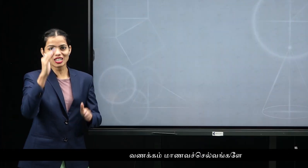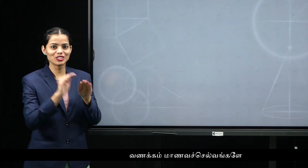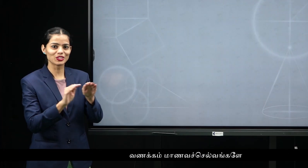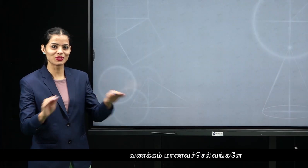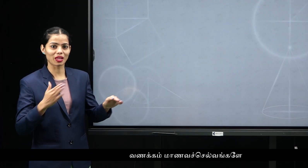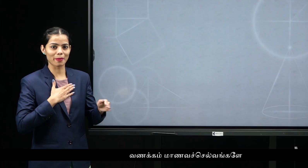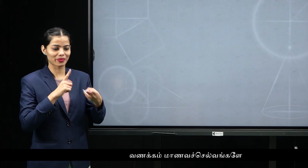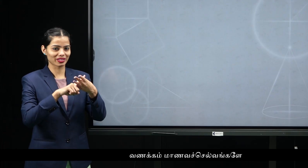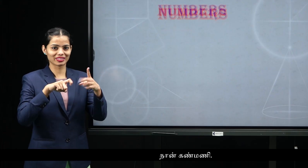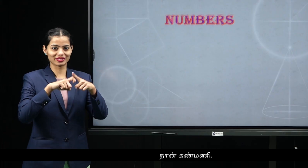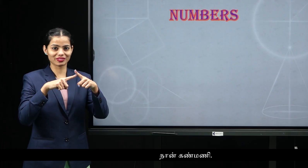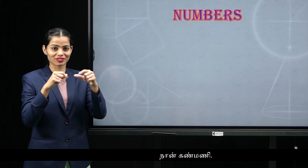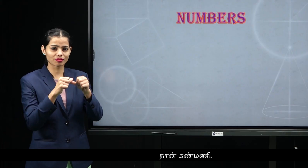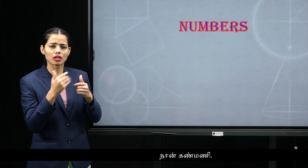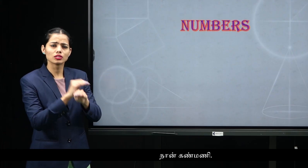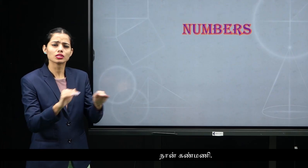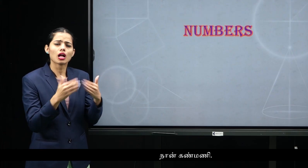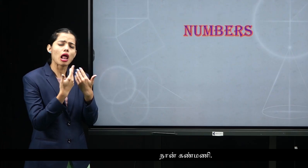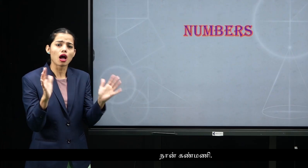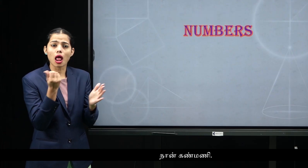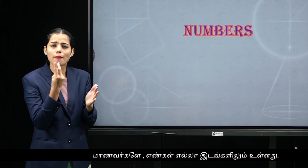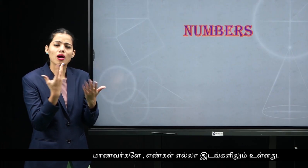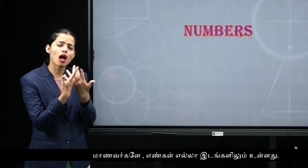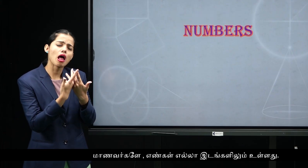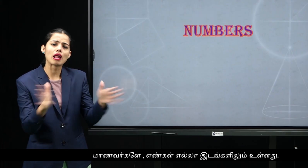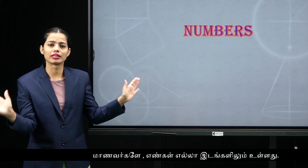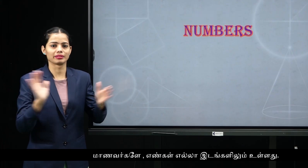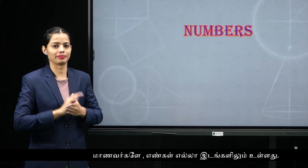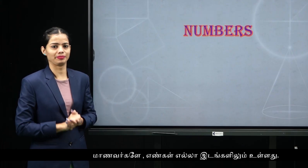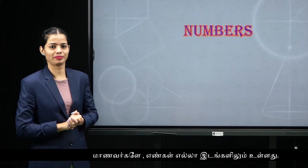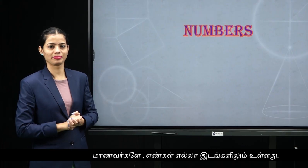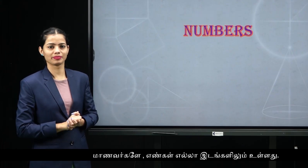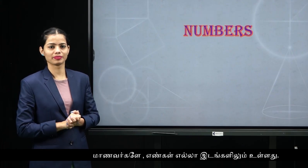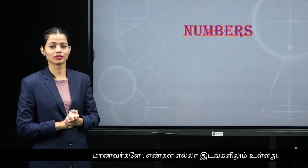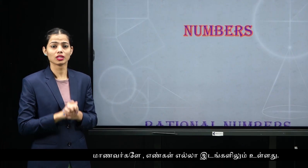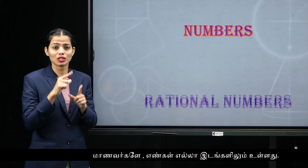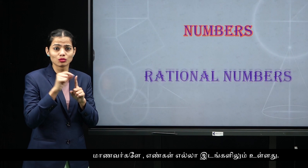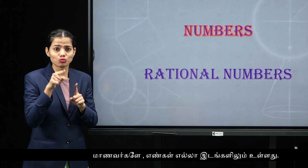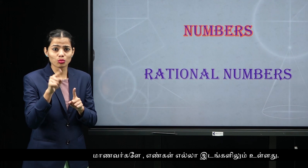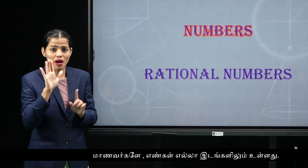வணக்கம் மாணவ செல்வங்களே, நான் கண்மணி. மாணவர்களே, எண்கள் எல்லா இடங்களிலும் உள்ளது.